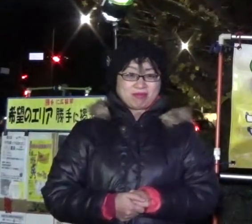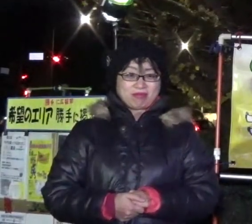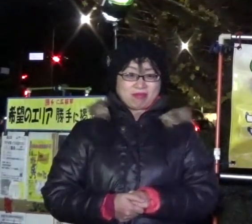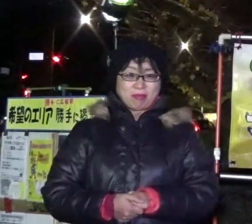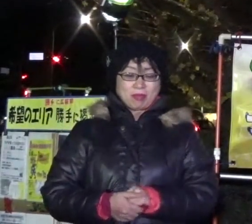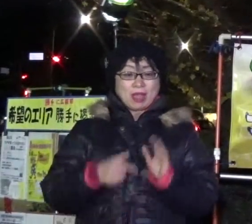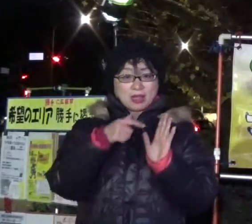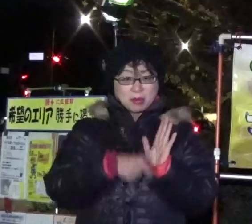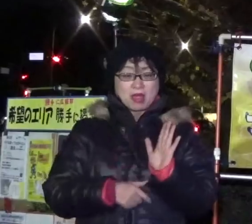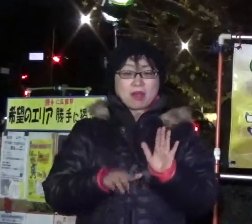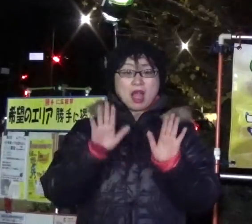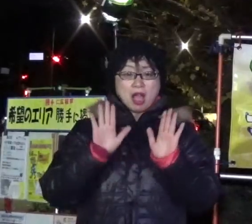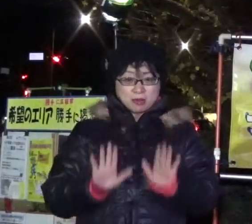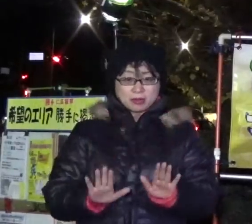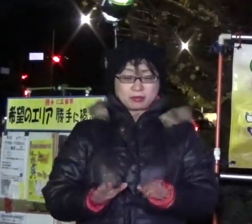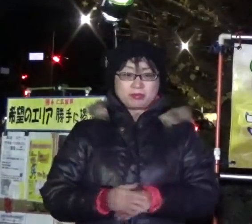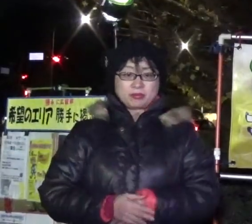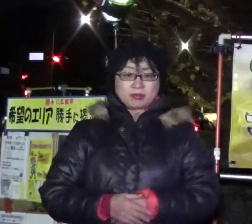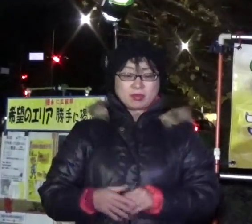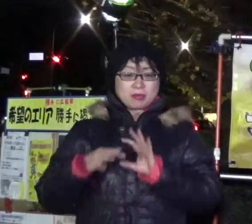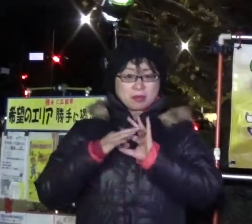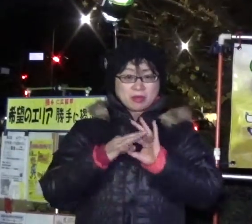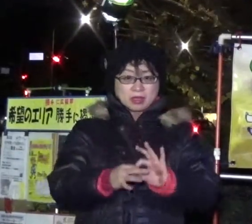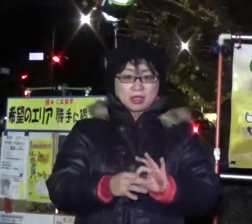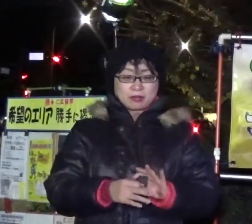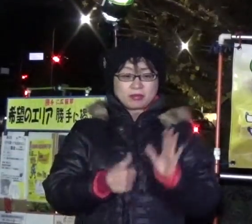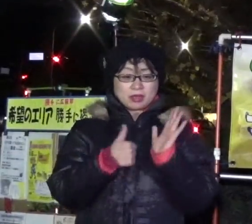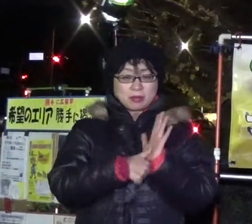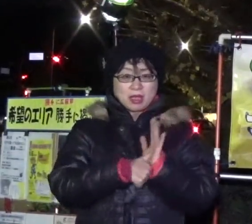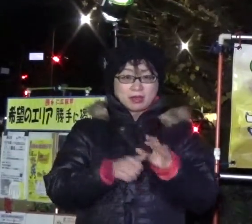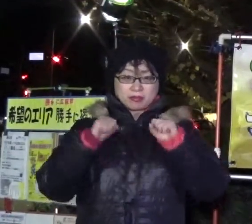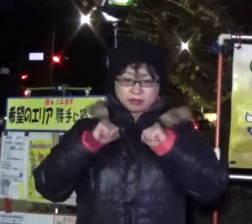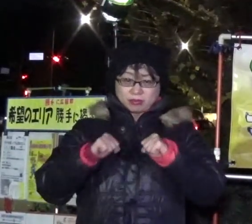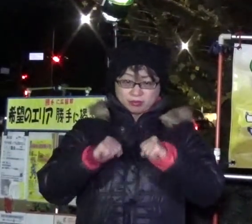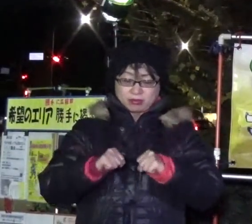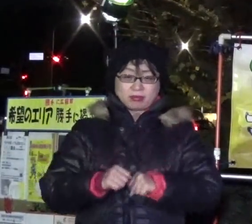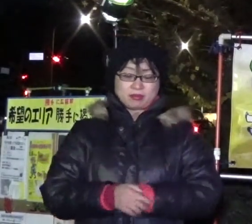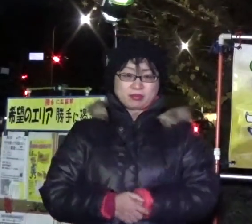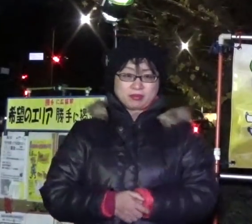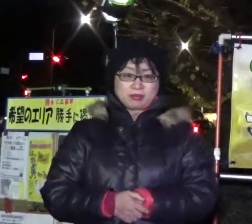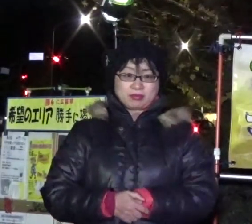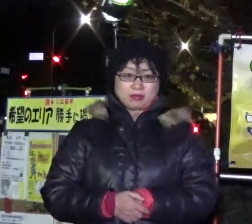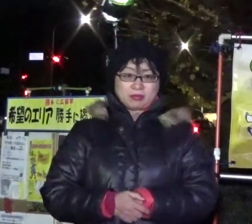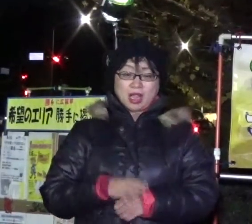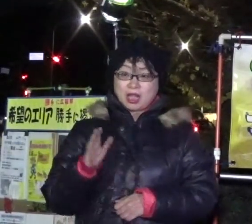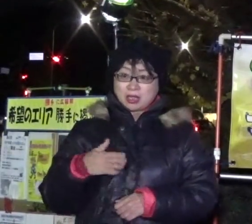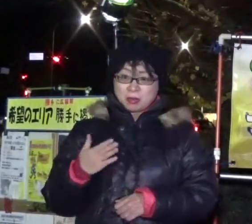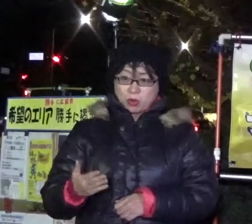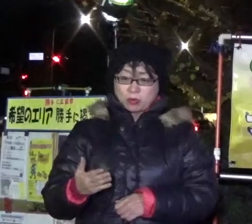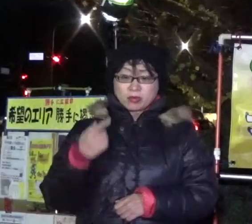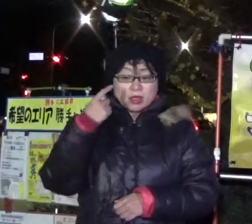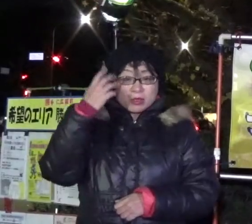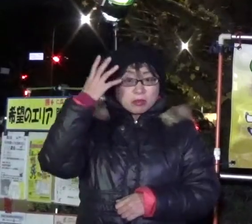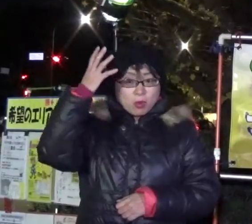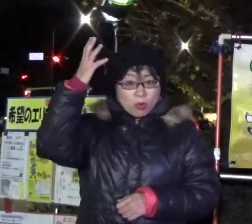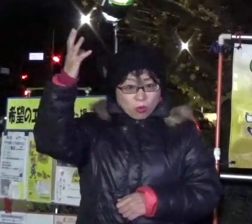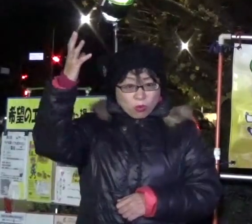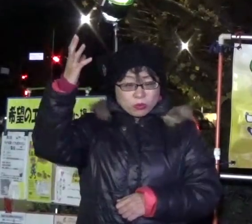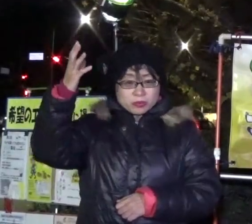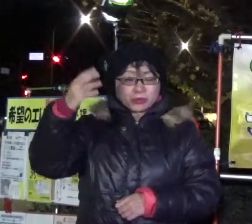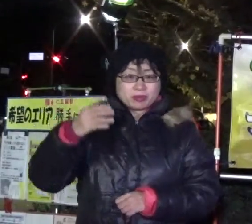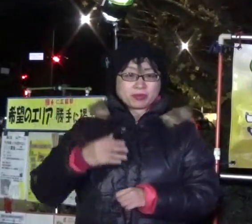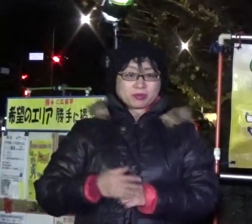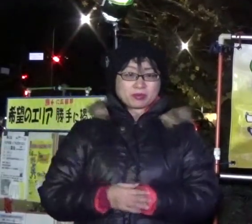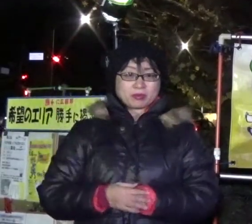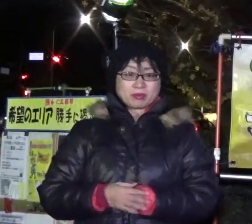乗ってました。とりあえず今まで頑張って名乗ってました。でもね、皆さん希望ってのはね、あれですよ、皆さ